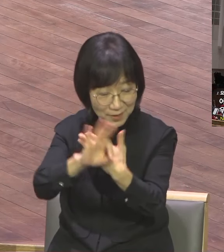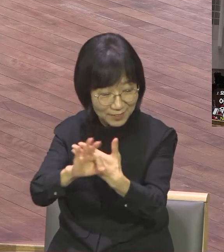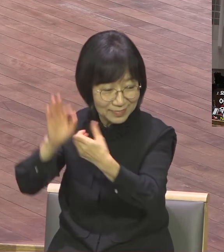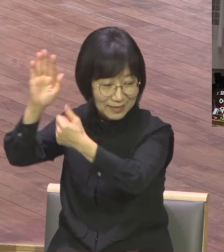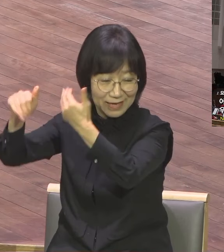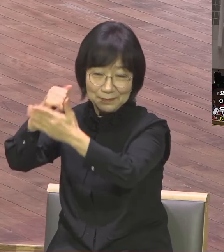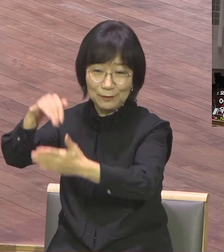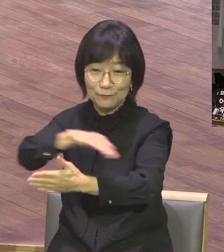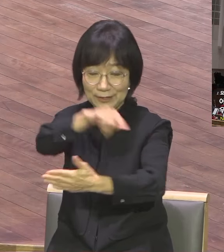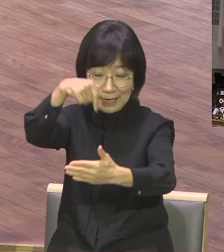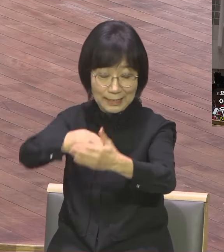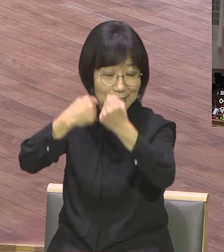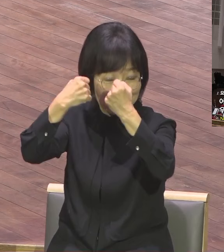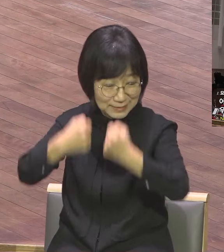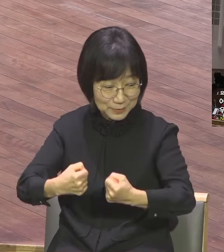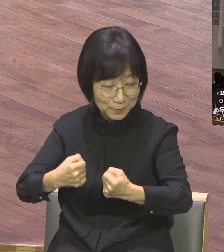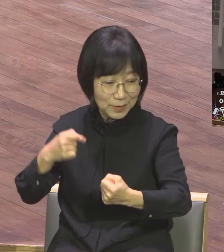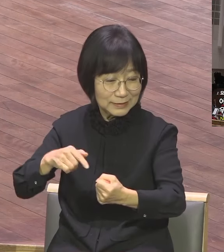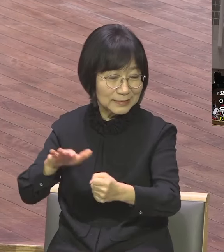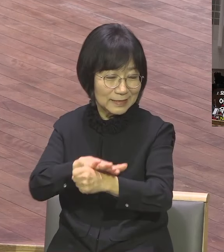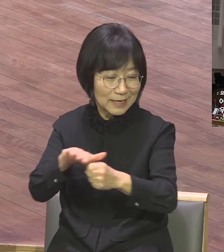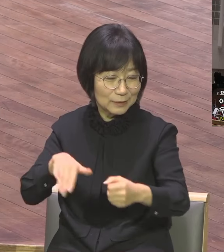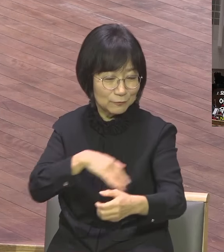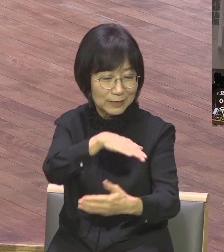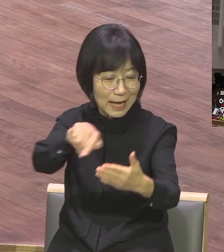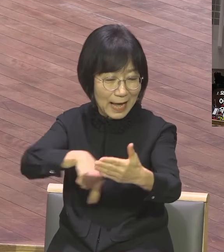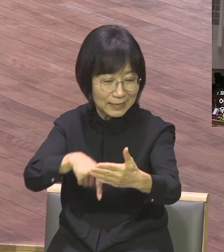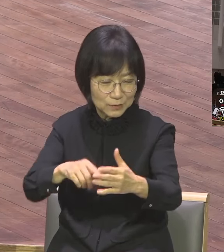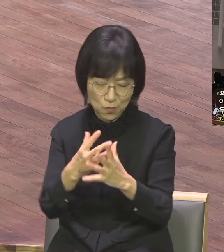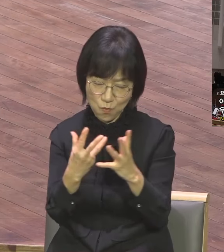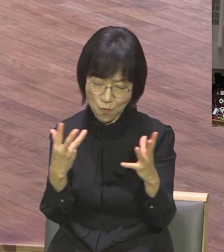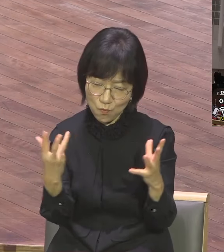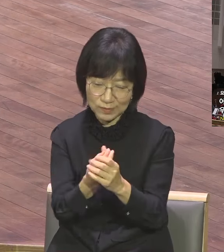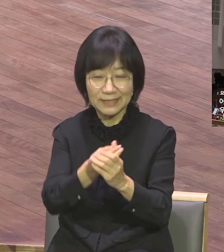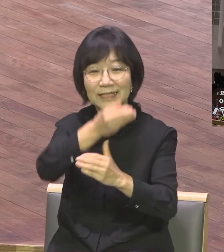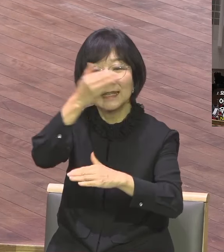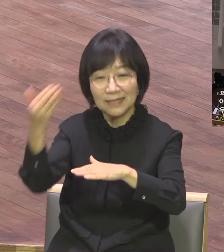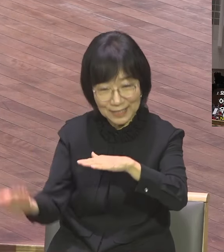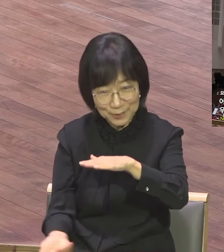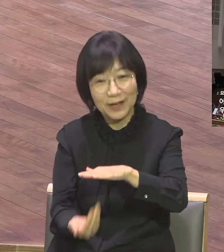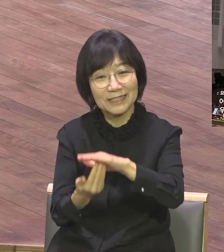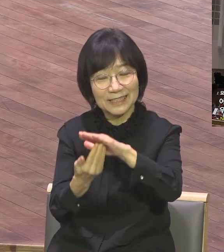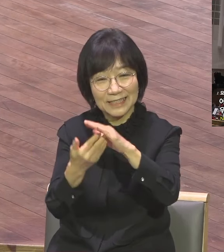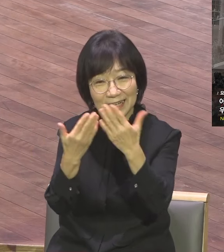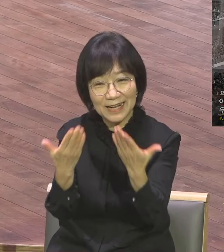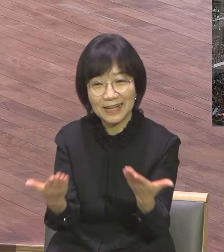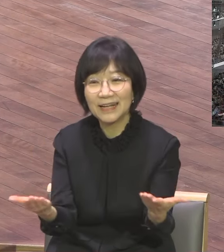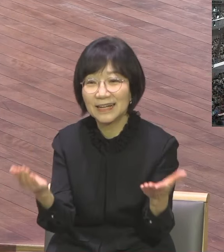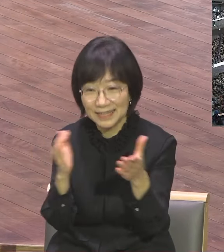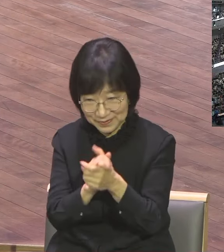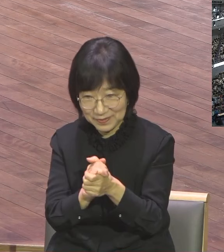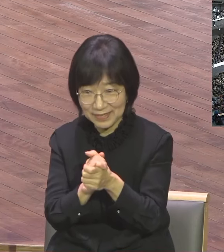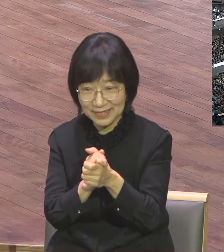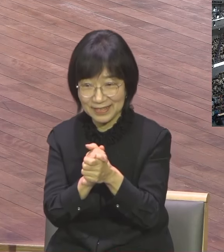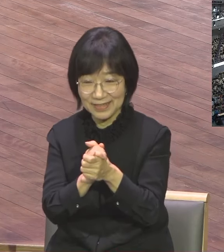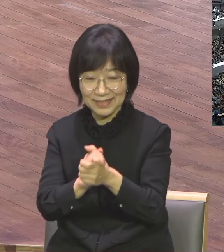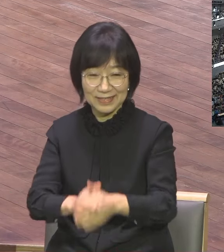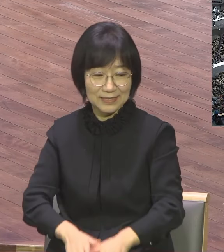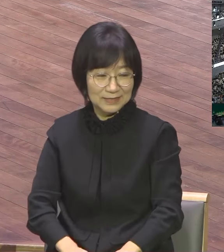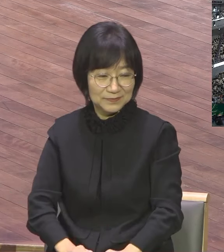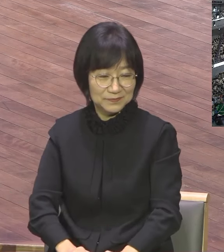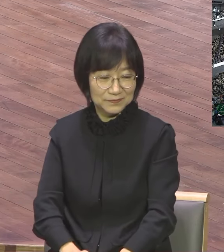우리 안에 거하시고 그의 사랑이 우리 안에 온전히 이루어지느니라. 아멘.